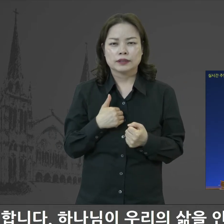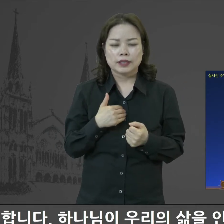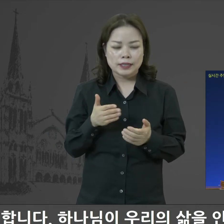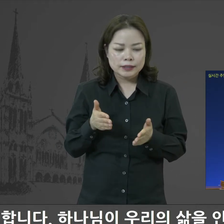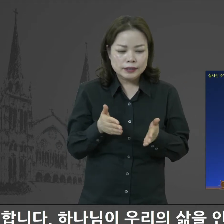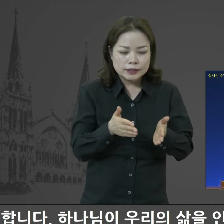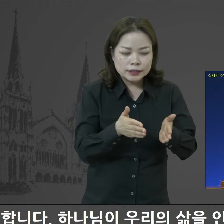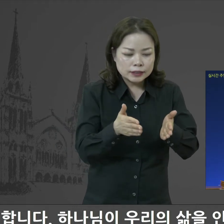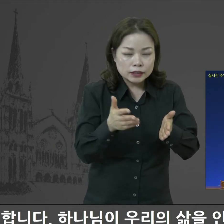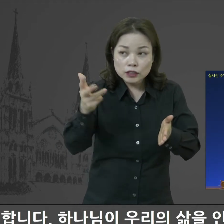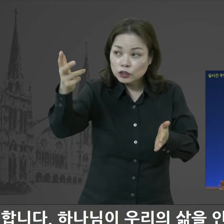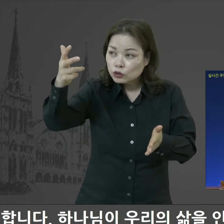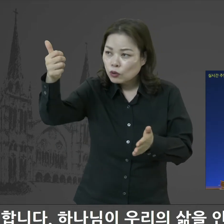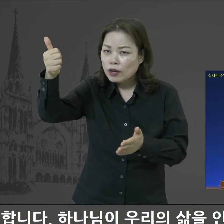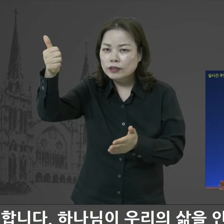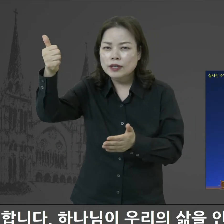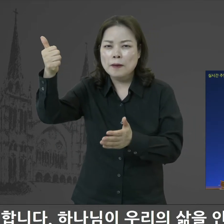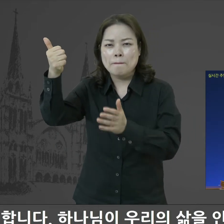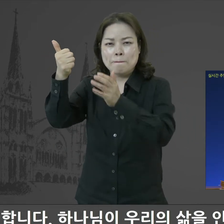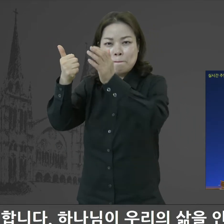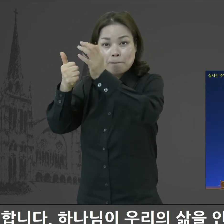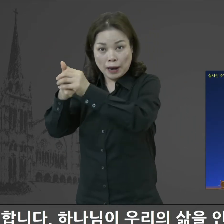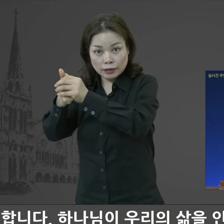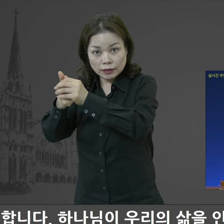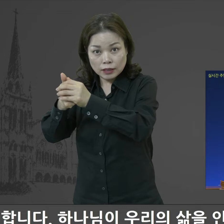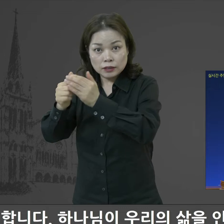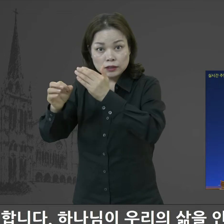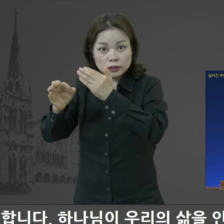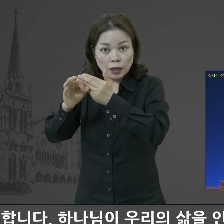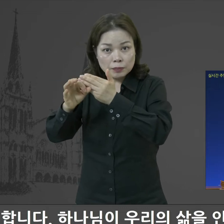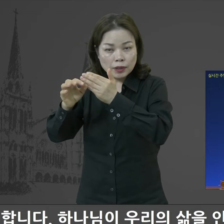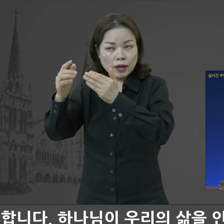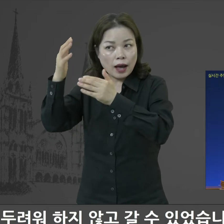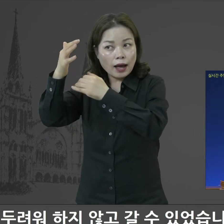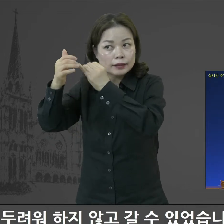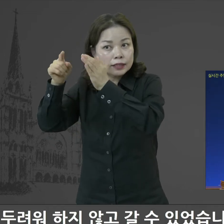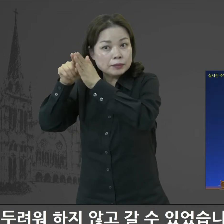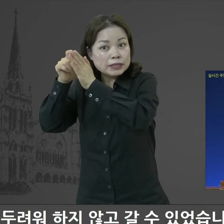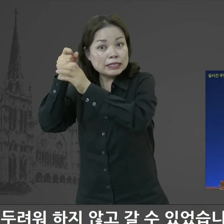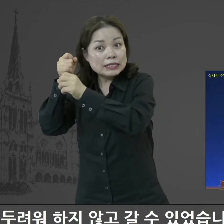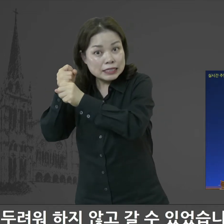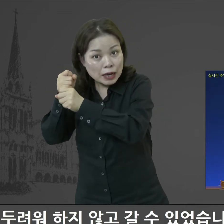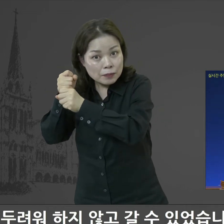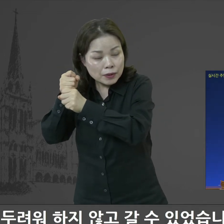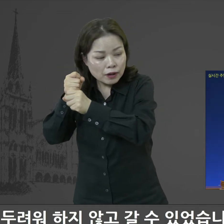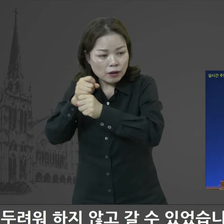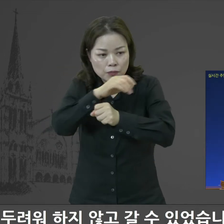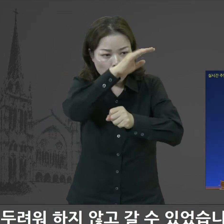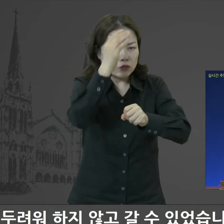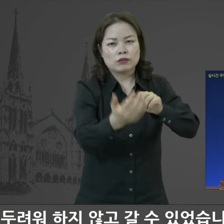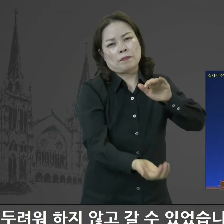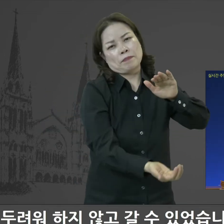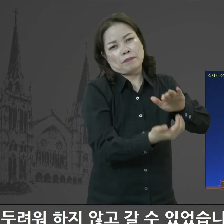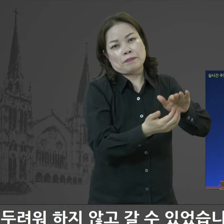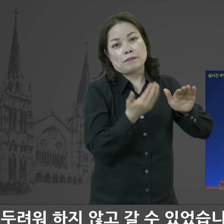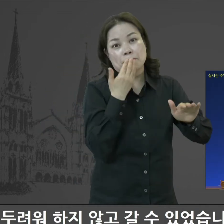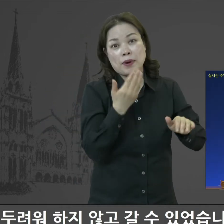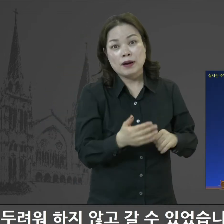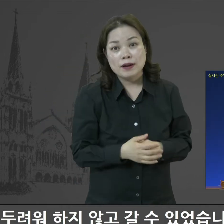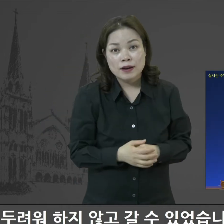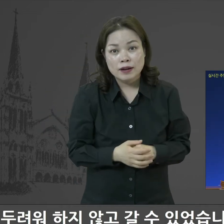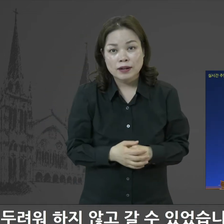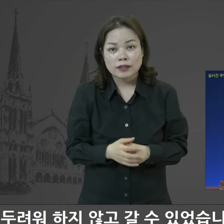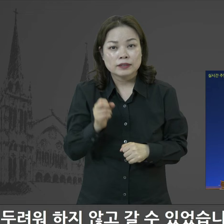길을 여호와께 맡기라. 그리하면 그를 의지하면 그가 이루시리라 말씀합니다. 또한